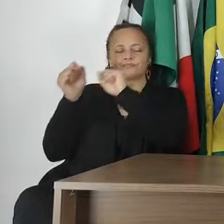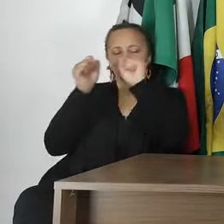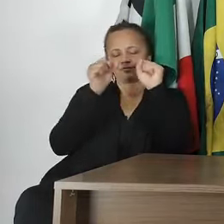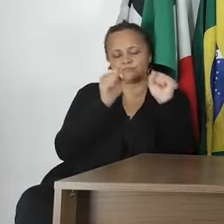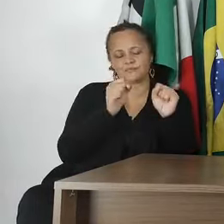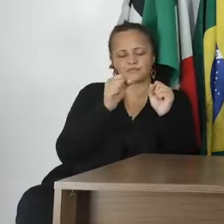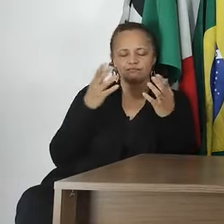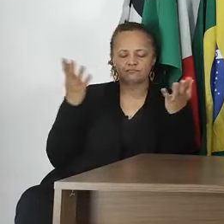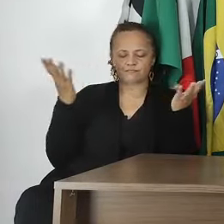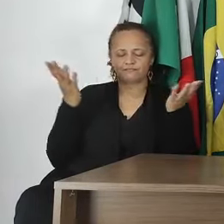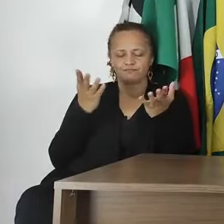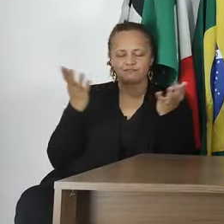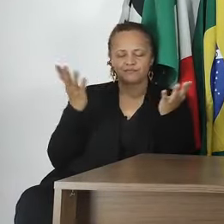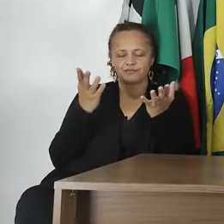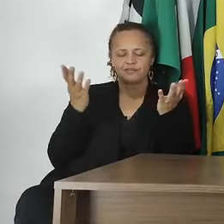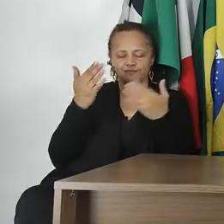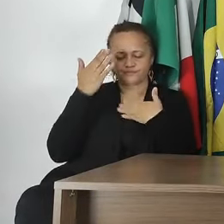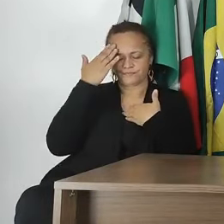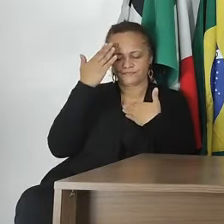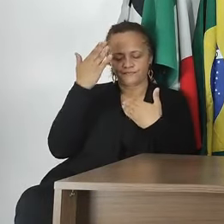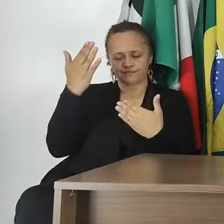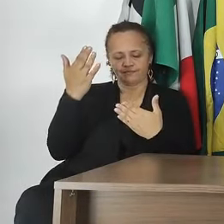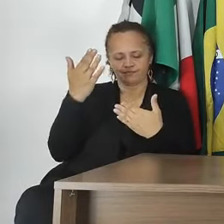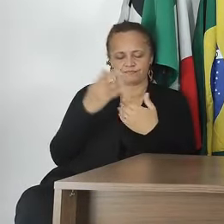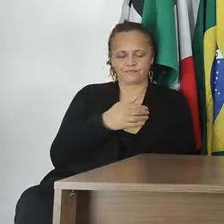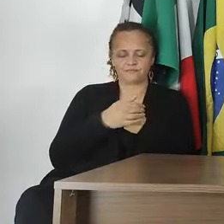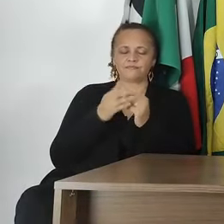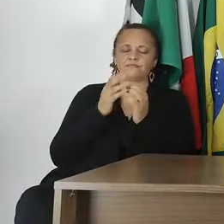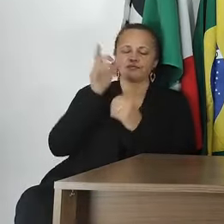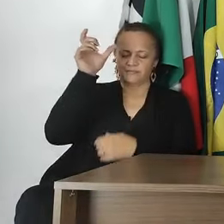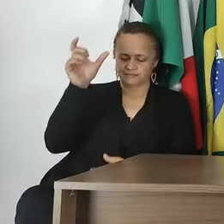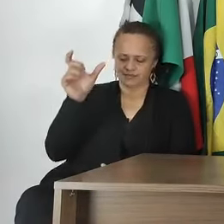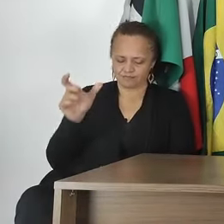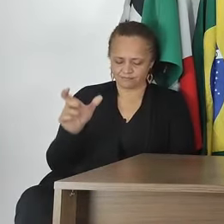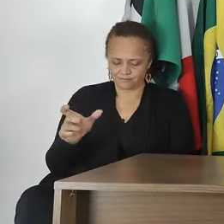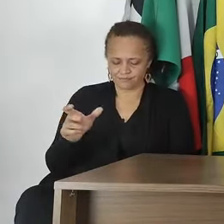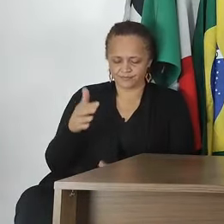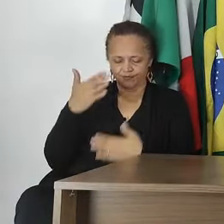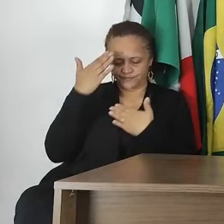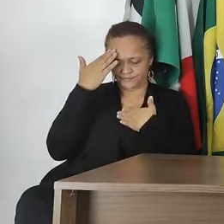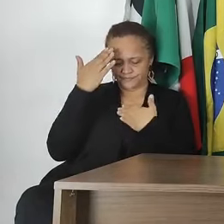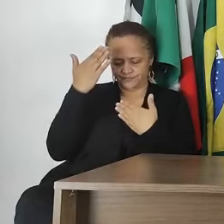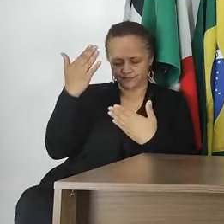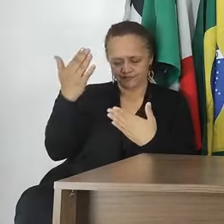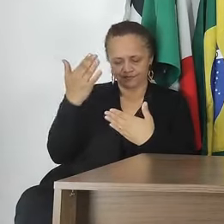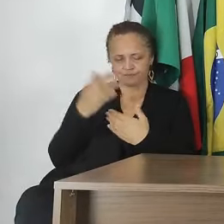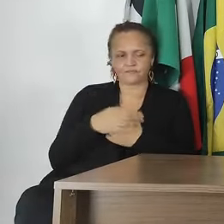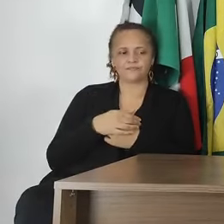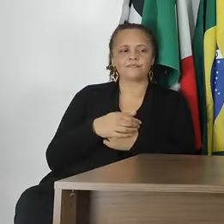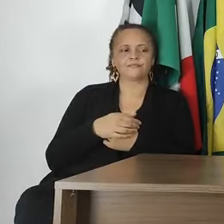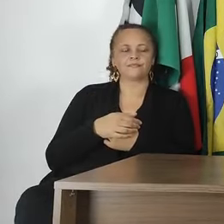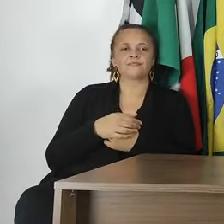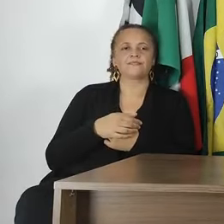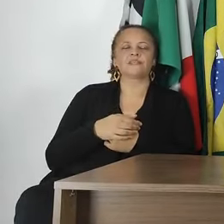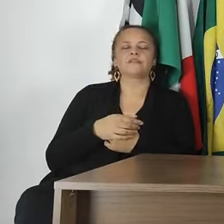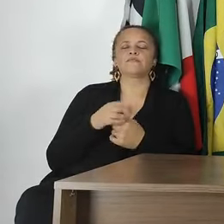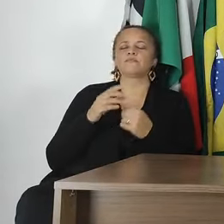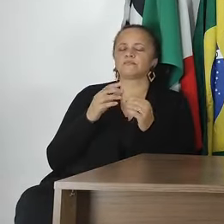neste momento, Senhor, Te agradecer, ó Pai, por estar aqui presente, Te agradecer, ó Deus, por estar aqui,